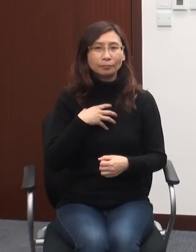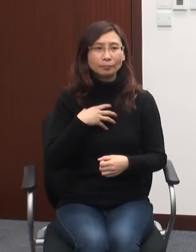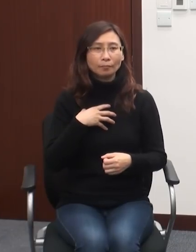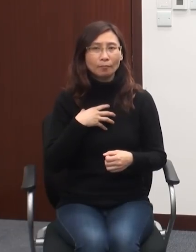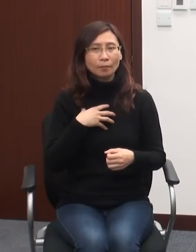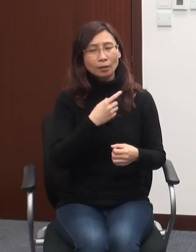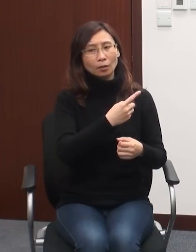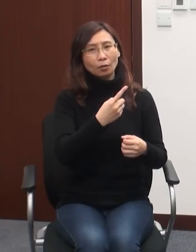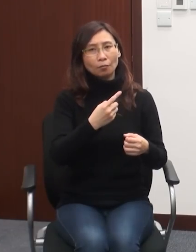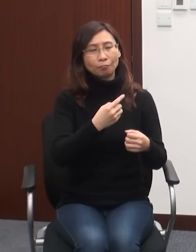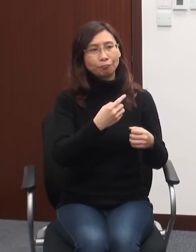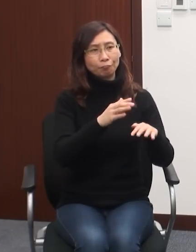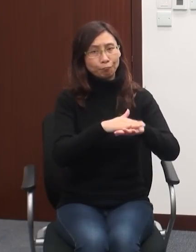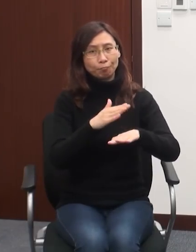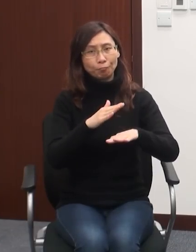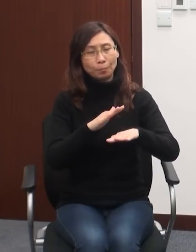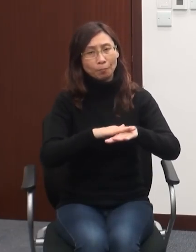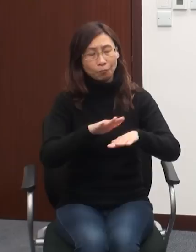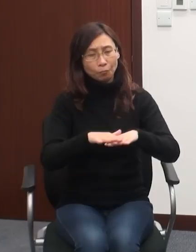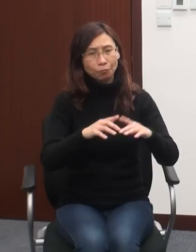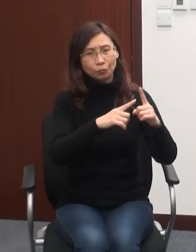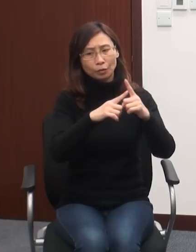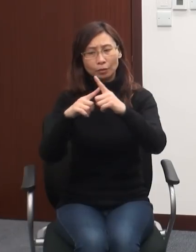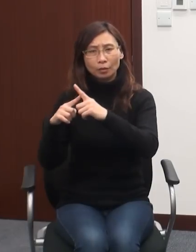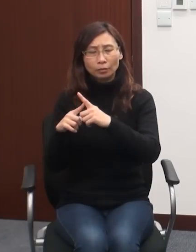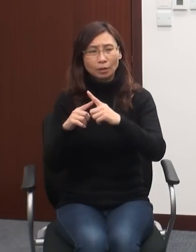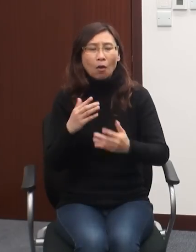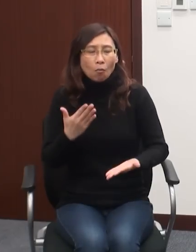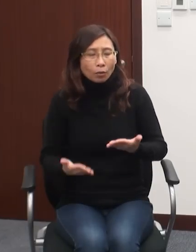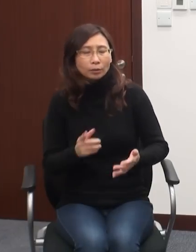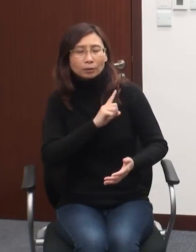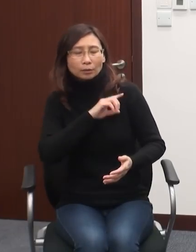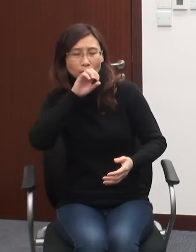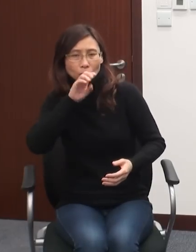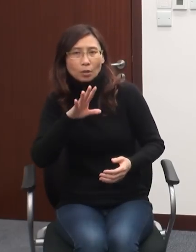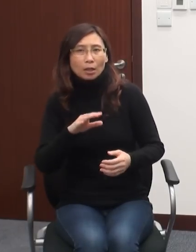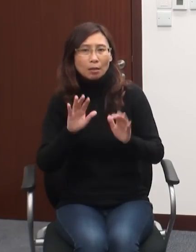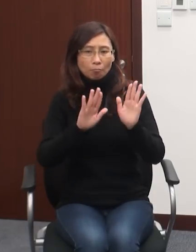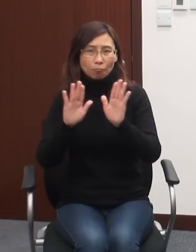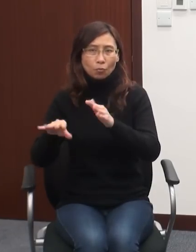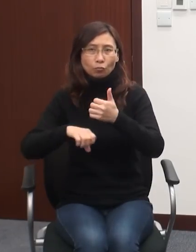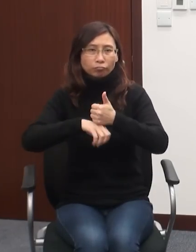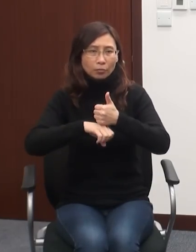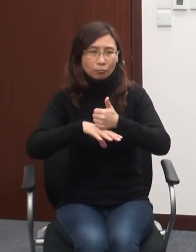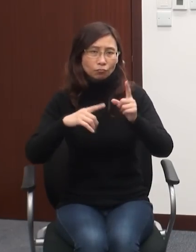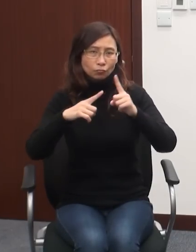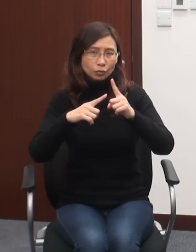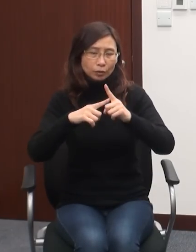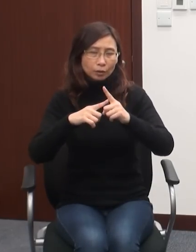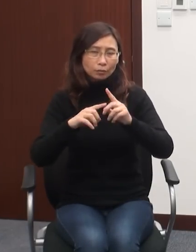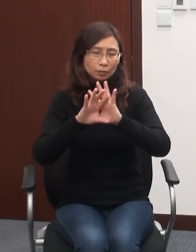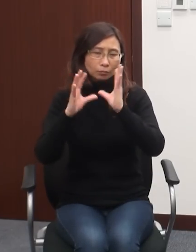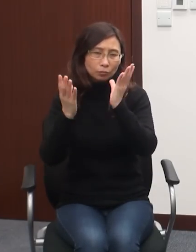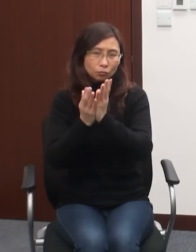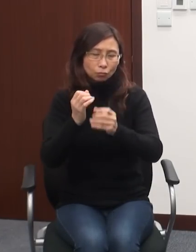泛民主派或者係有啲自稱係為基層做嘢嘅政黨，真係要嚴肅去考慮呢個問題，即係有咩抗爭嘅手